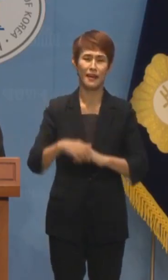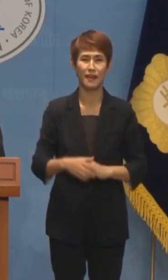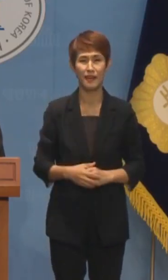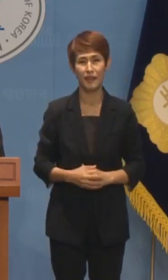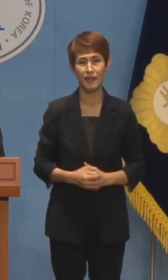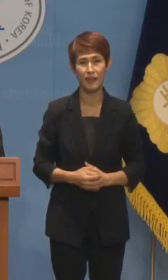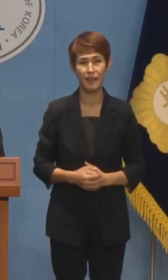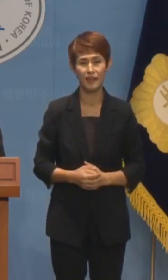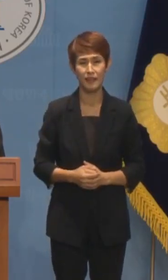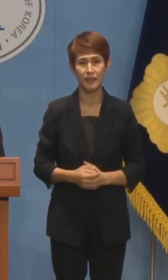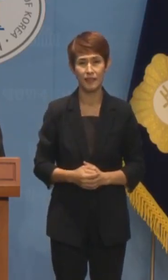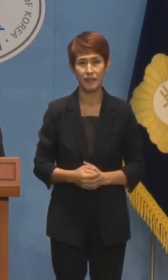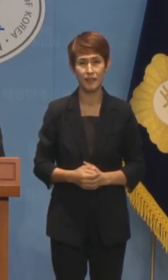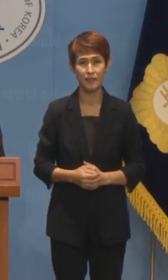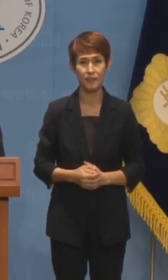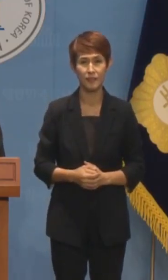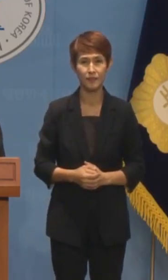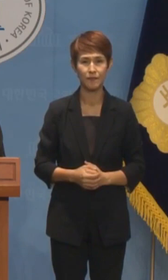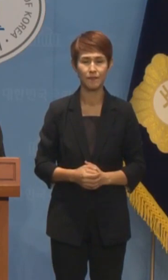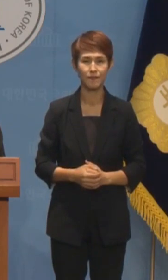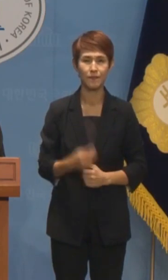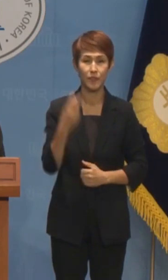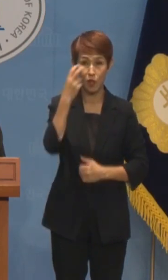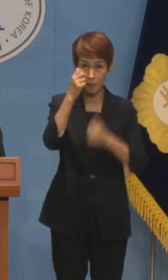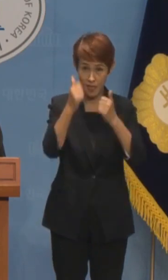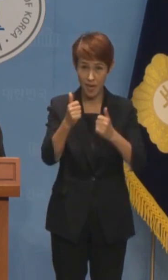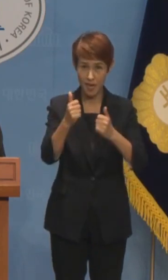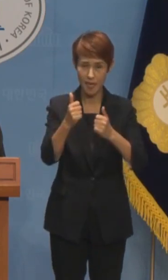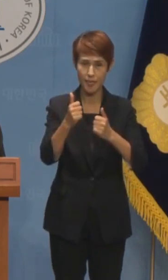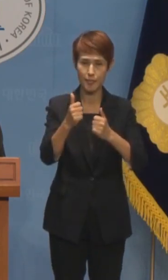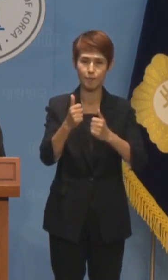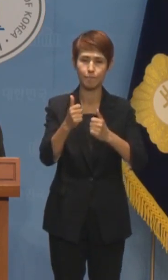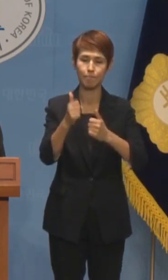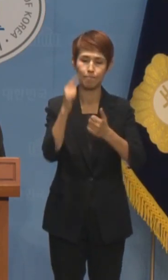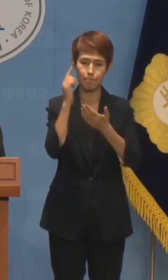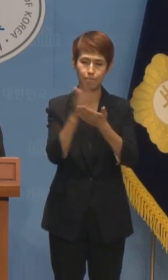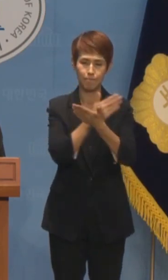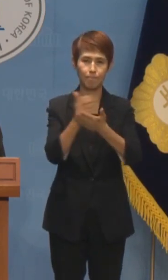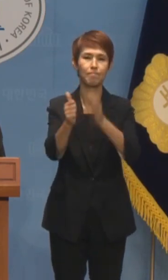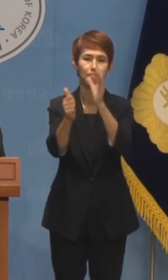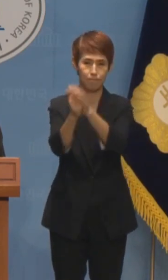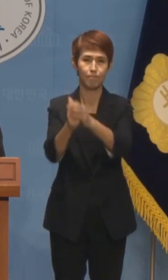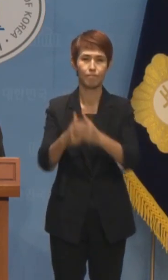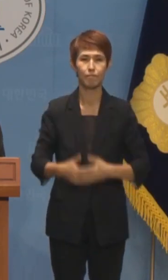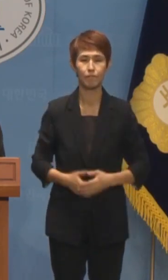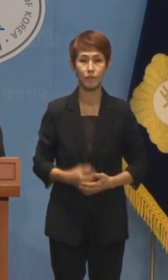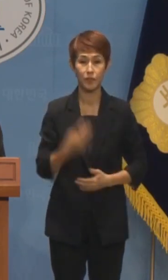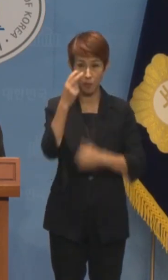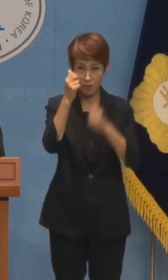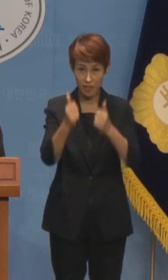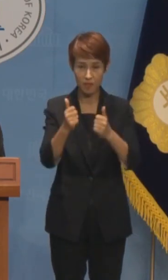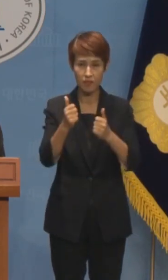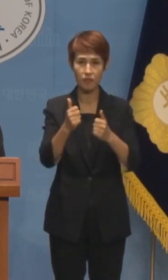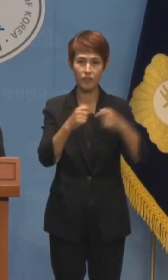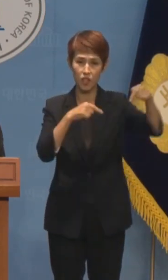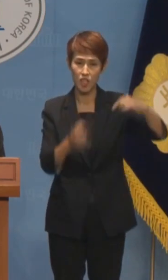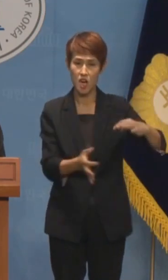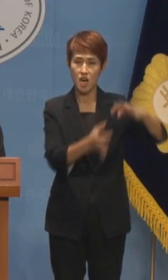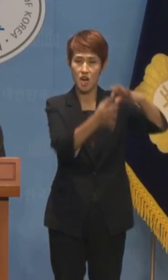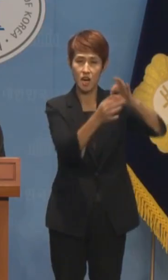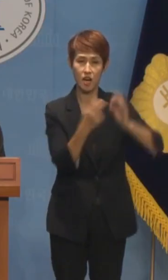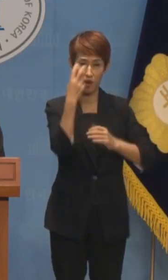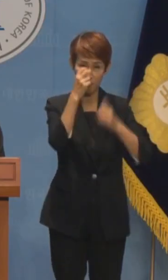않습니다. 이제 다시 검찰의 공이 넘어갔습니다. 검찰은 정치검찰을